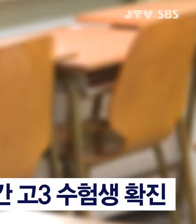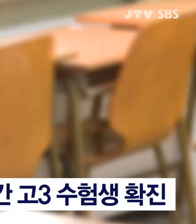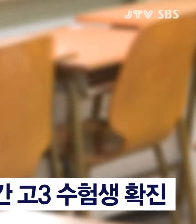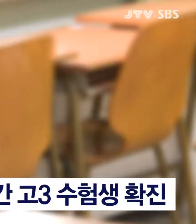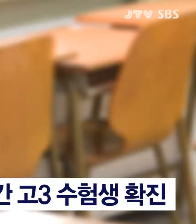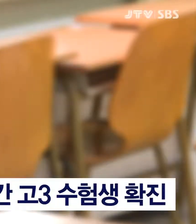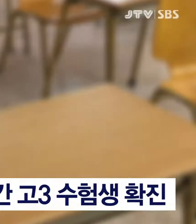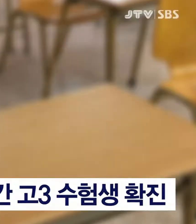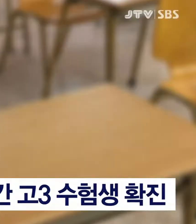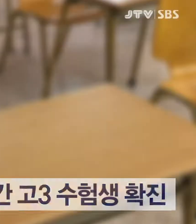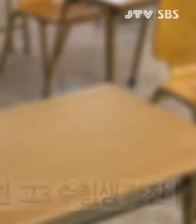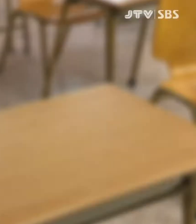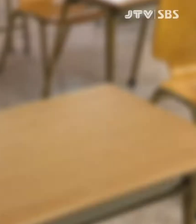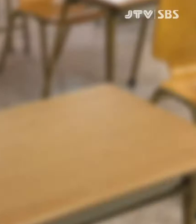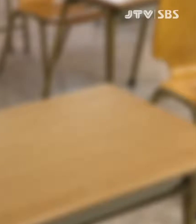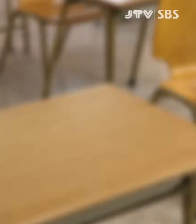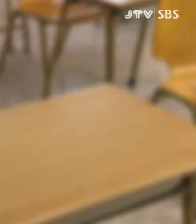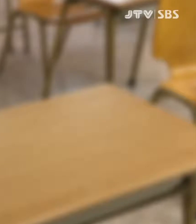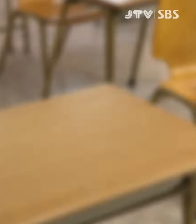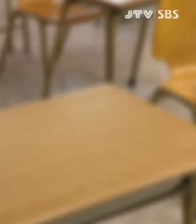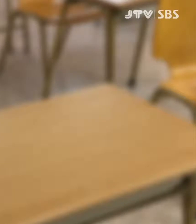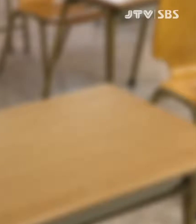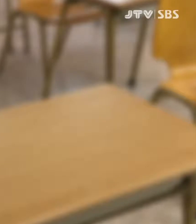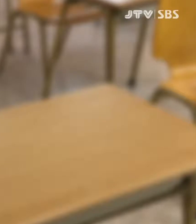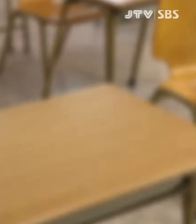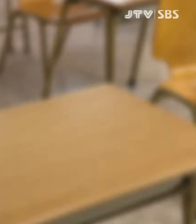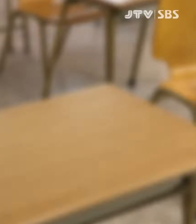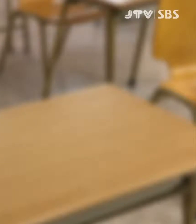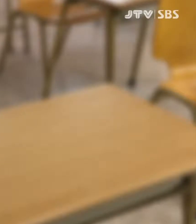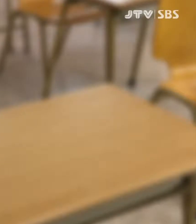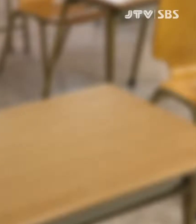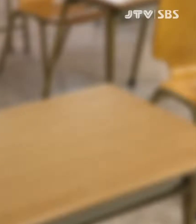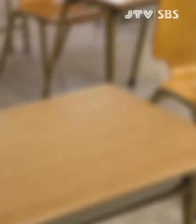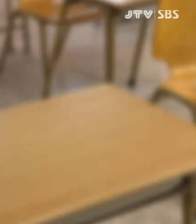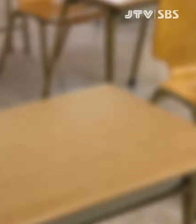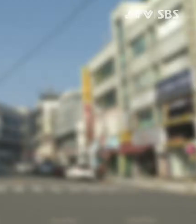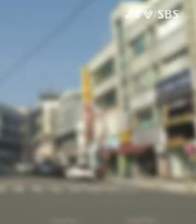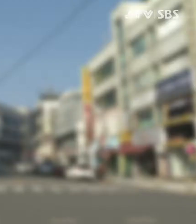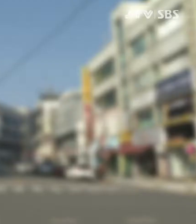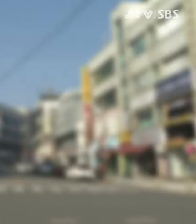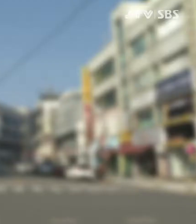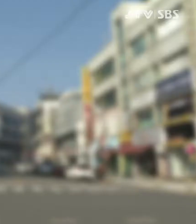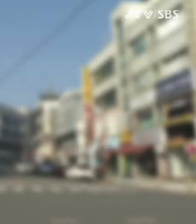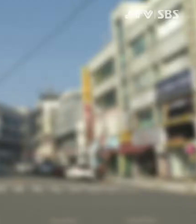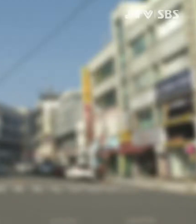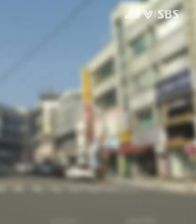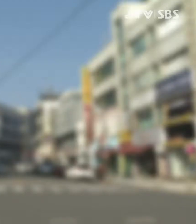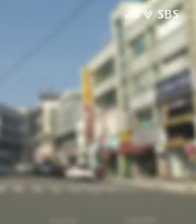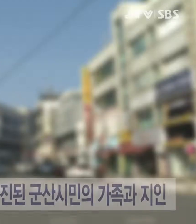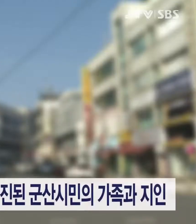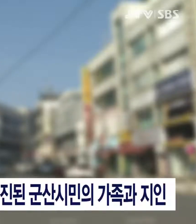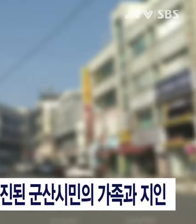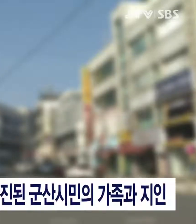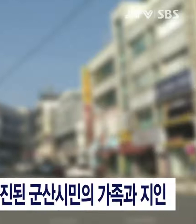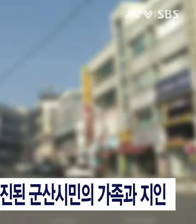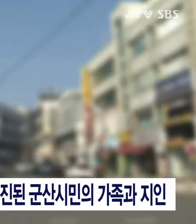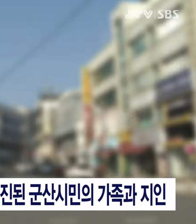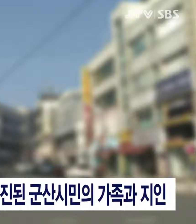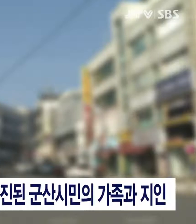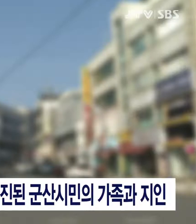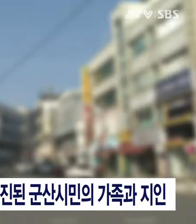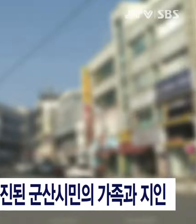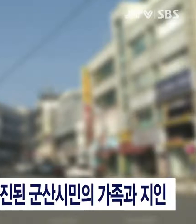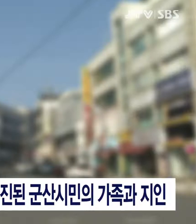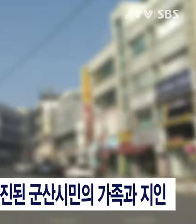수험생들이 등교를 하지 않아 집단 감염 사태로 이어지지는 않을 것으로 보입니다. 군산의 확진자 3명은 어제